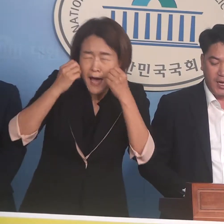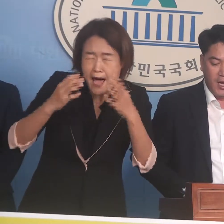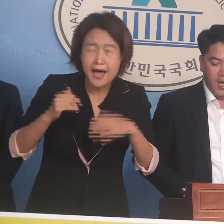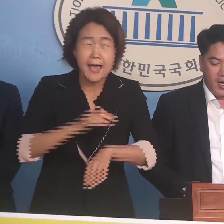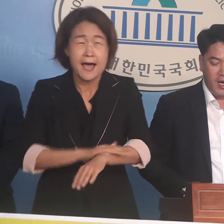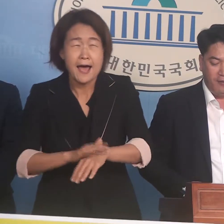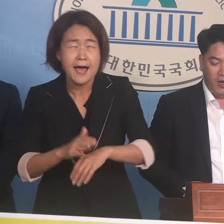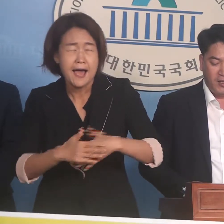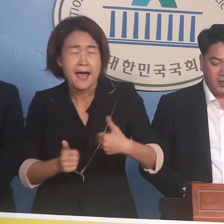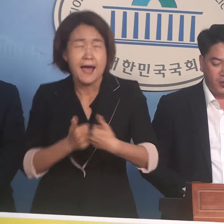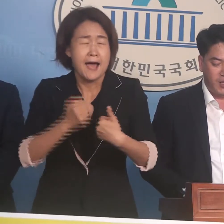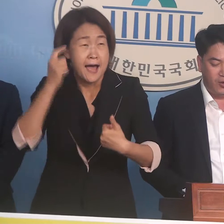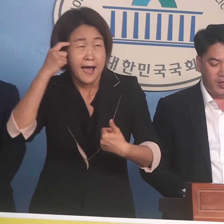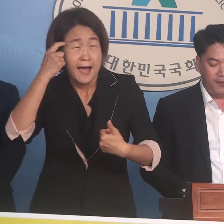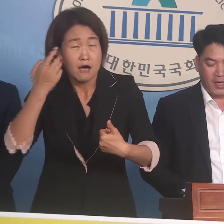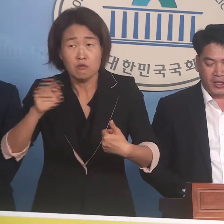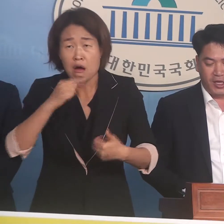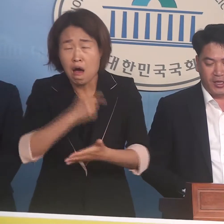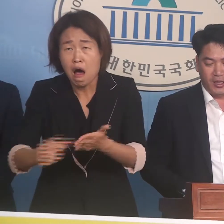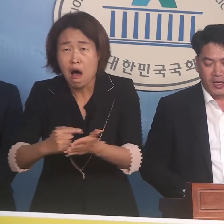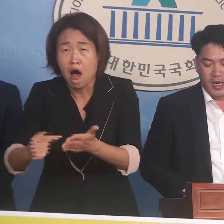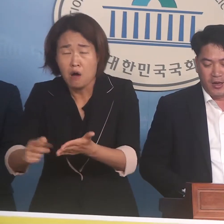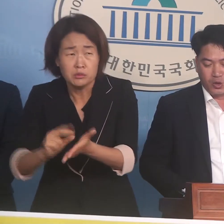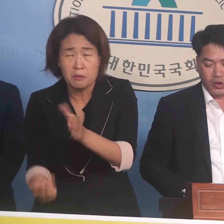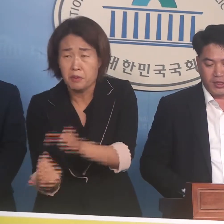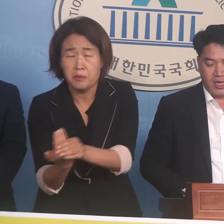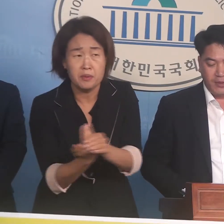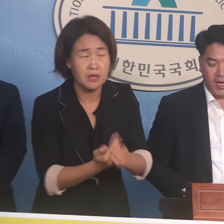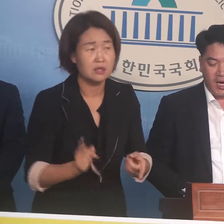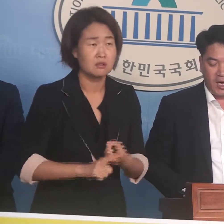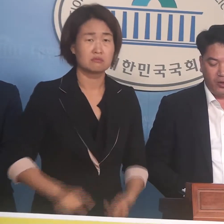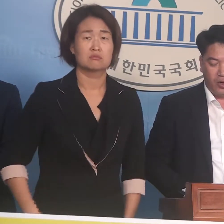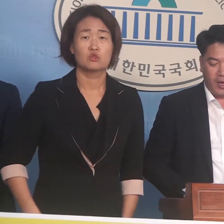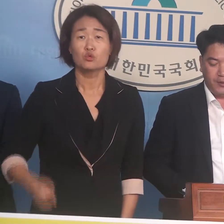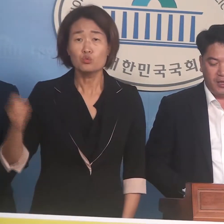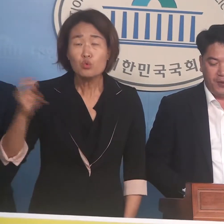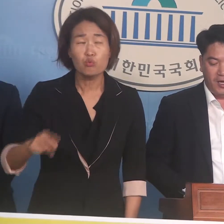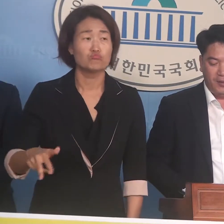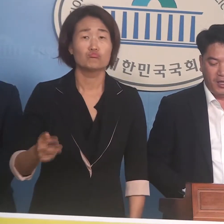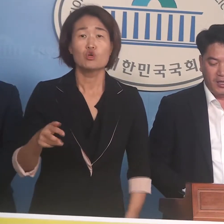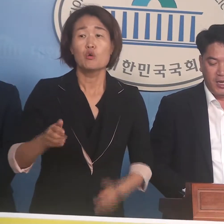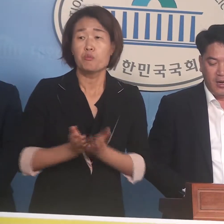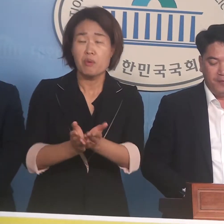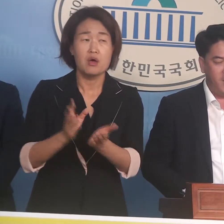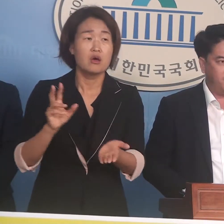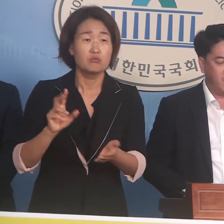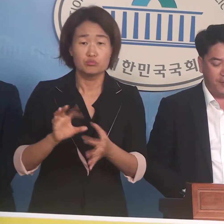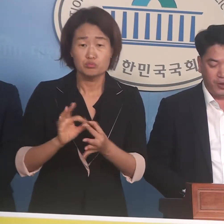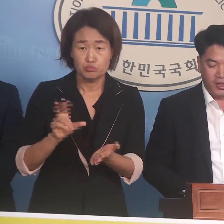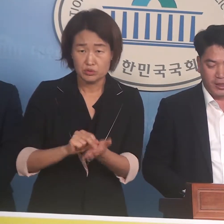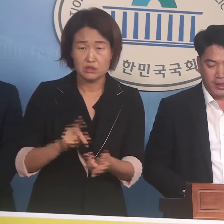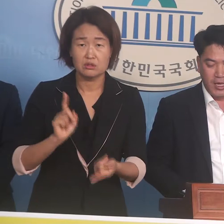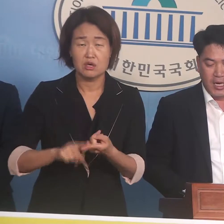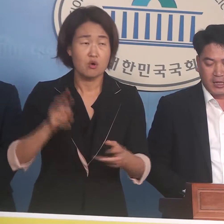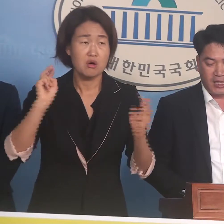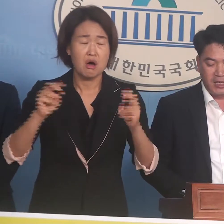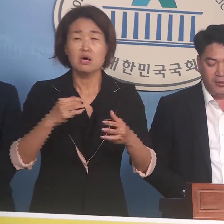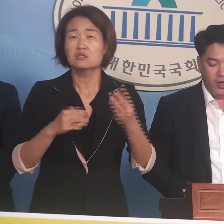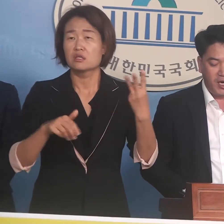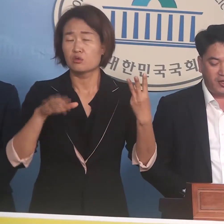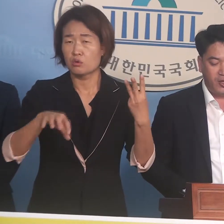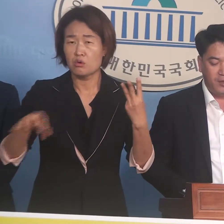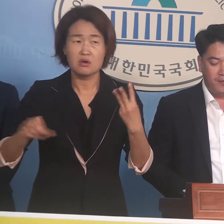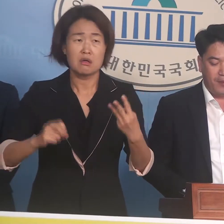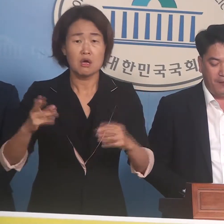있지만 해양플랜트 손실로 인해 파생된 조선 3사의 하도급 갑질 피해를 입은 피해업체 대표들은